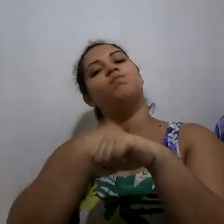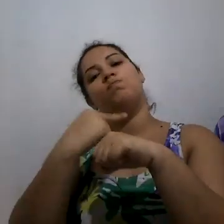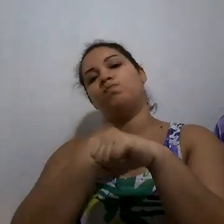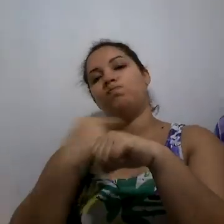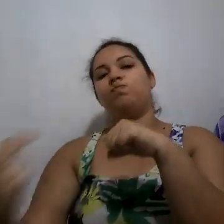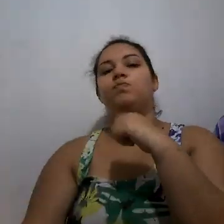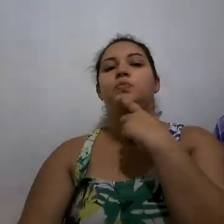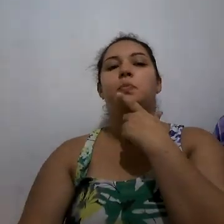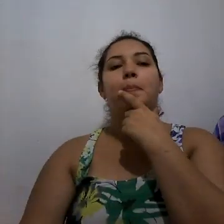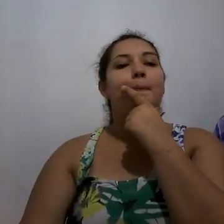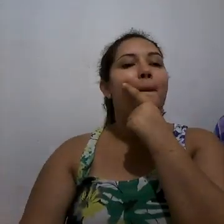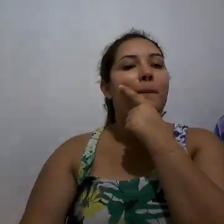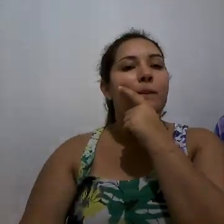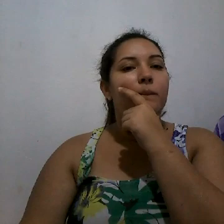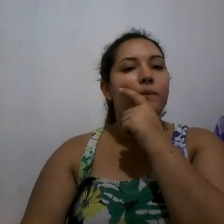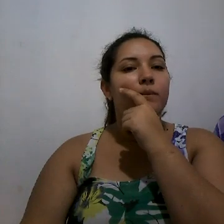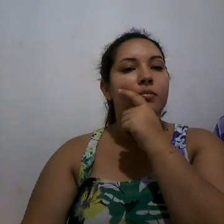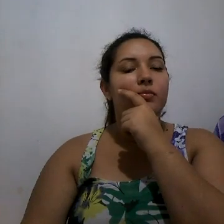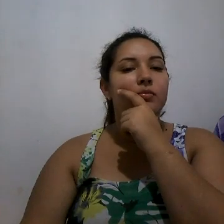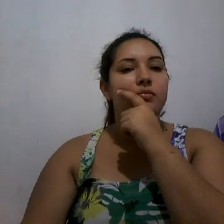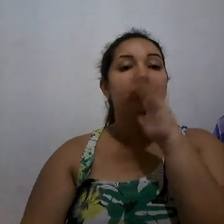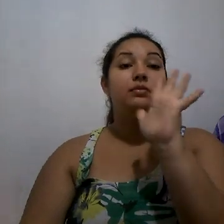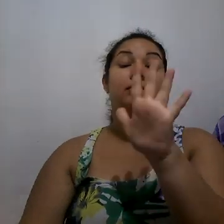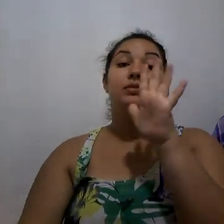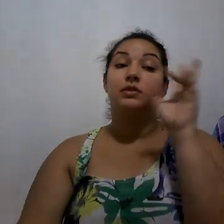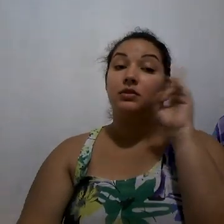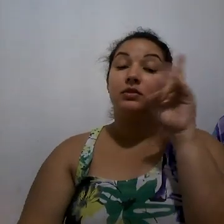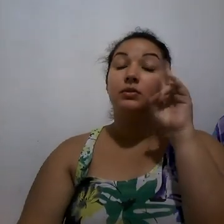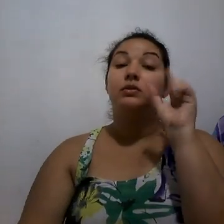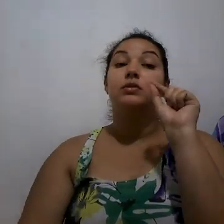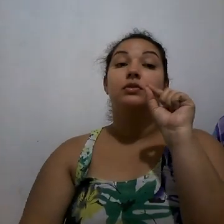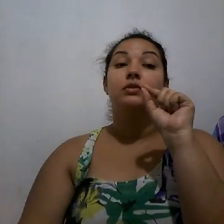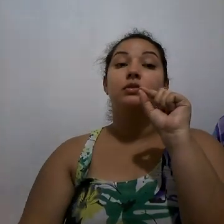importante, ok? Mas lembrando que vamos